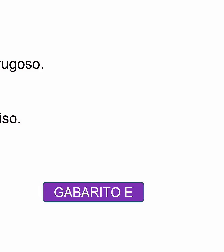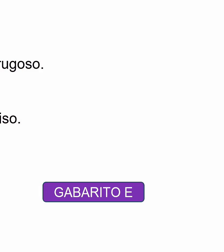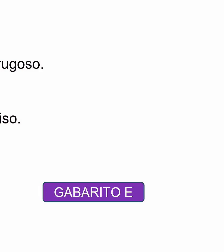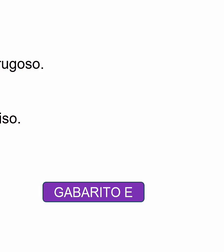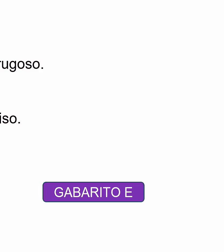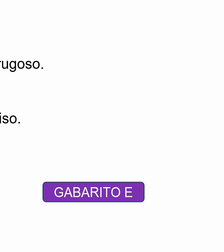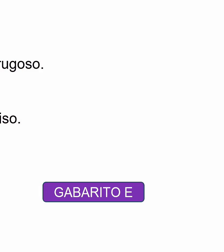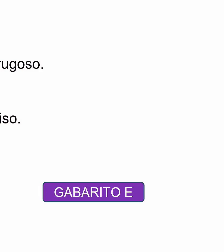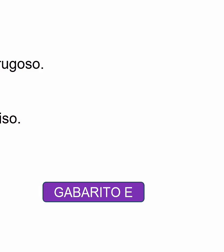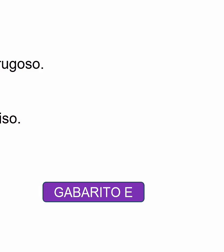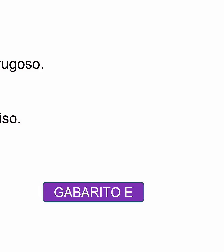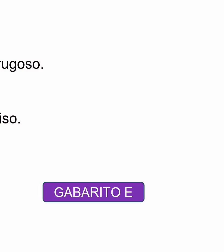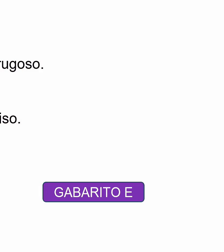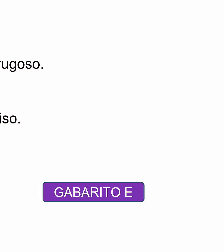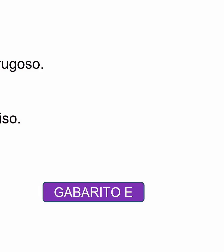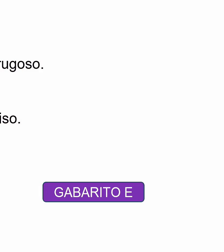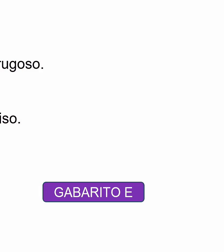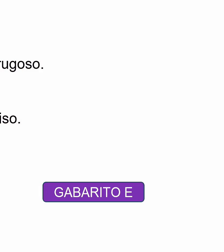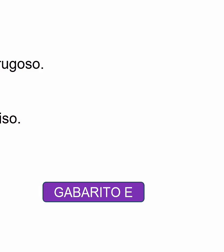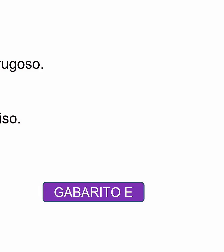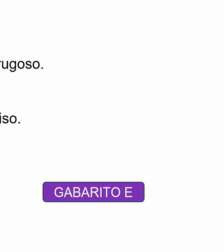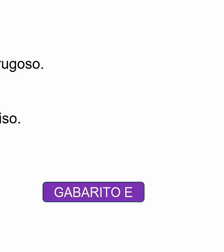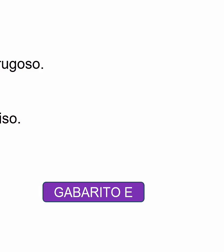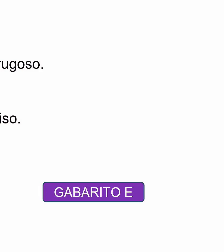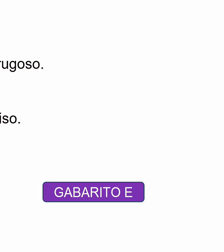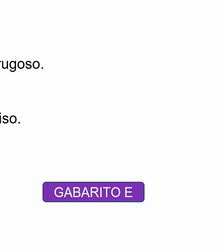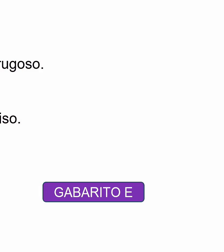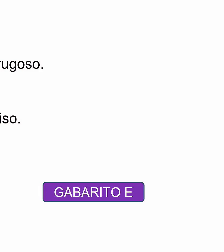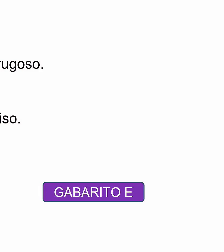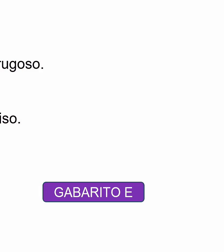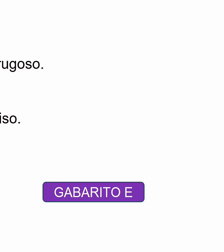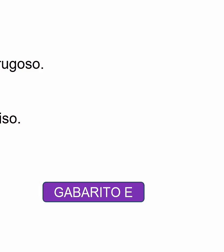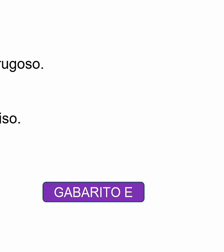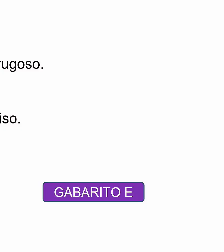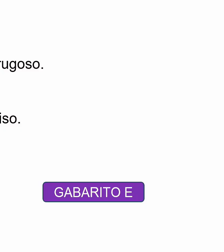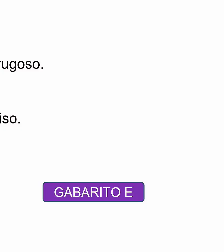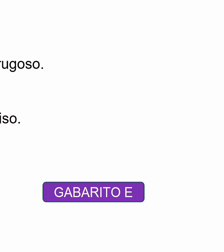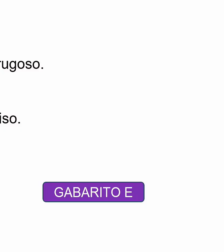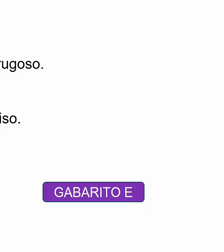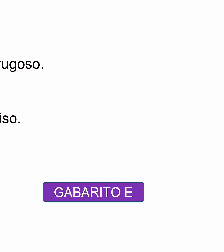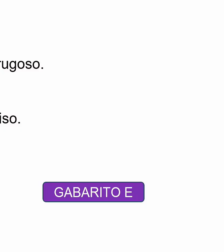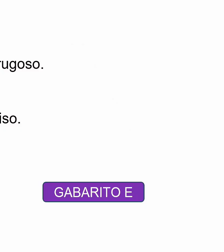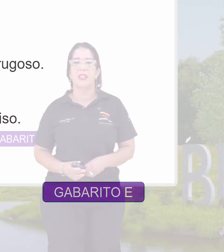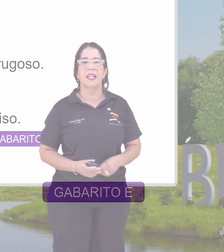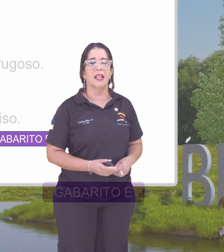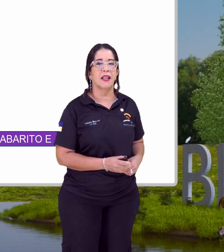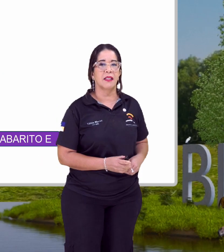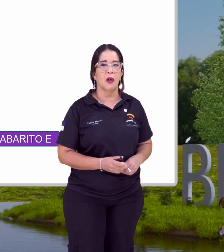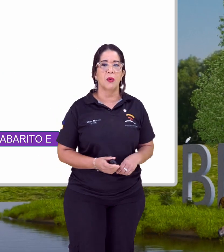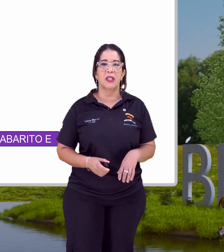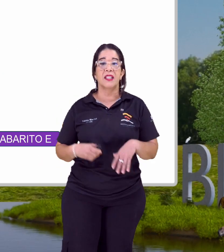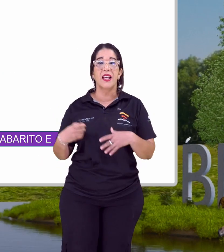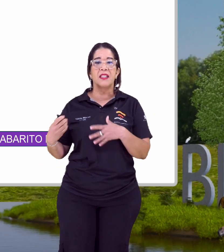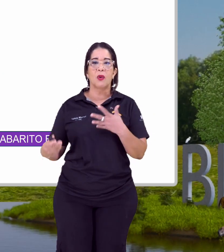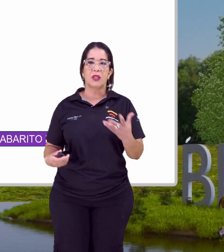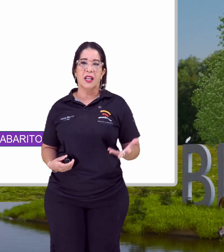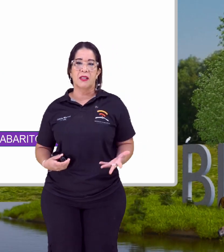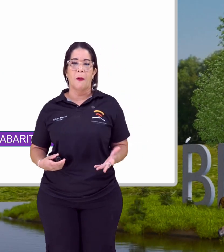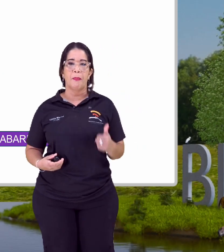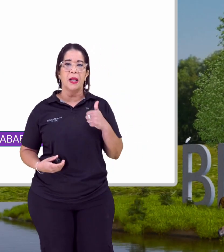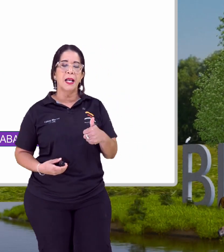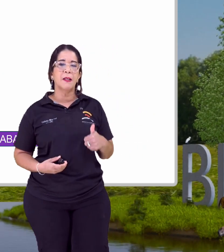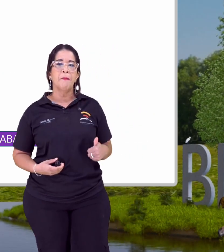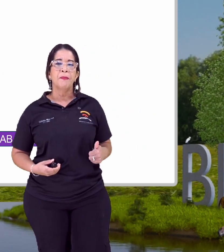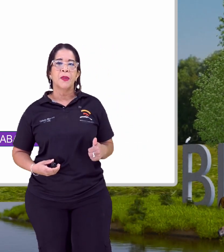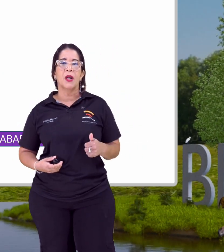ali anteriormente. O retículo endoplasmático liso é aquele que também vai agir no processo de degradação e de